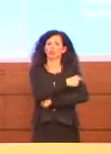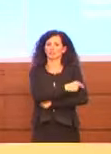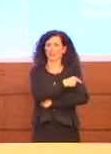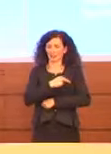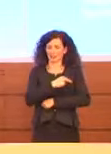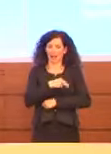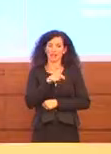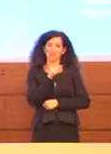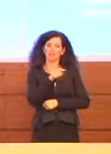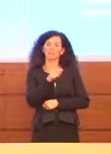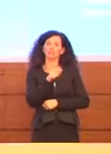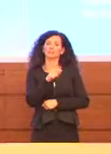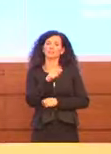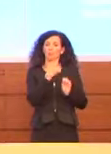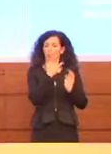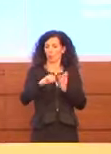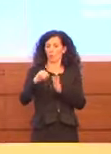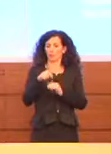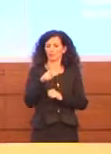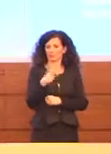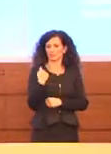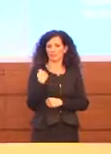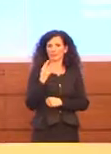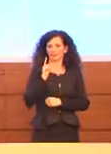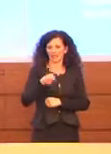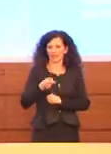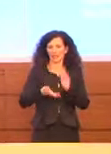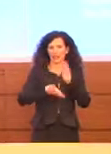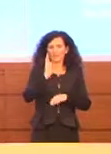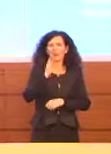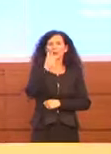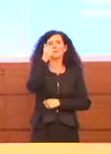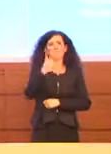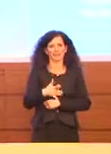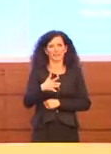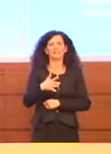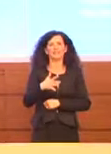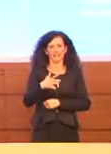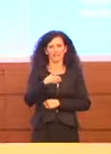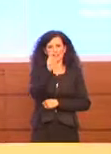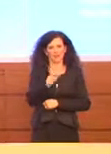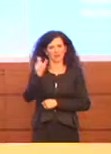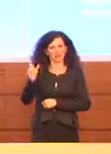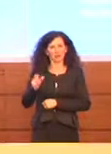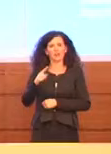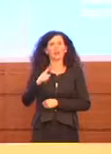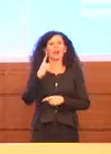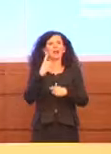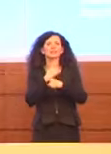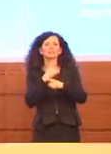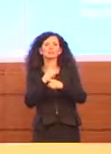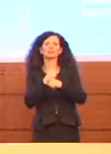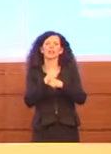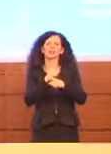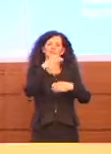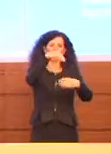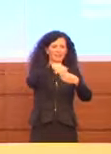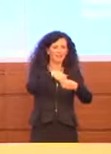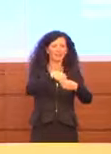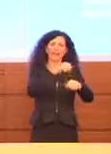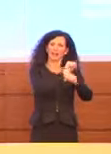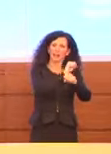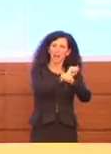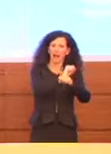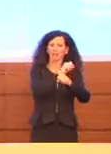a partire partiranno i mille per le esigenze delle nostre carceri degli istituti